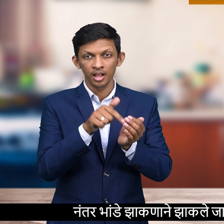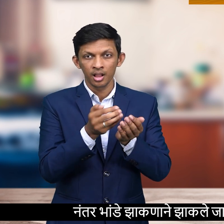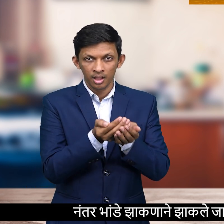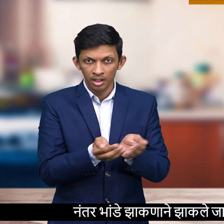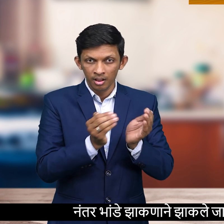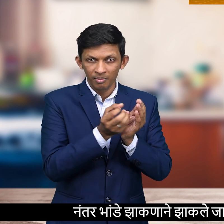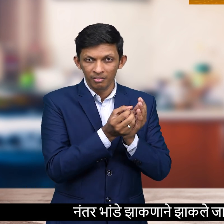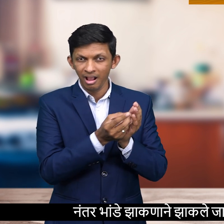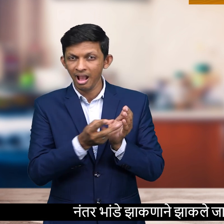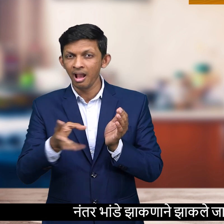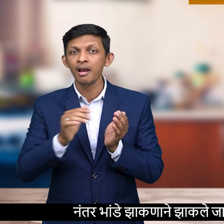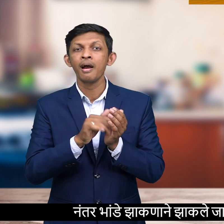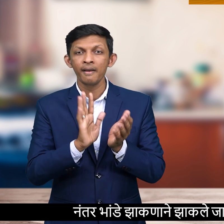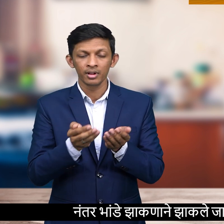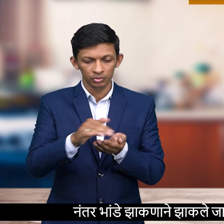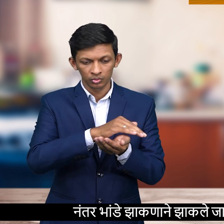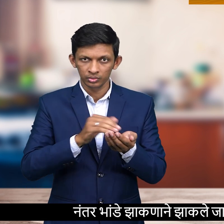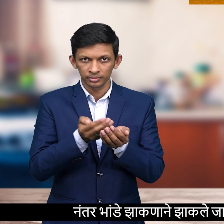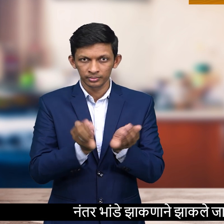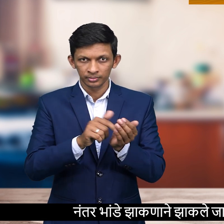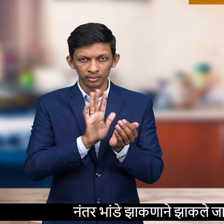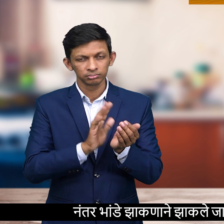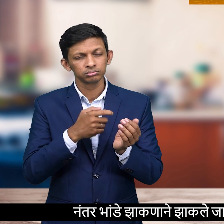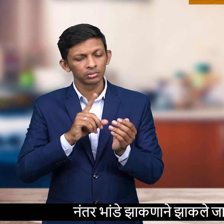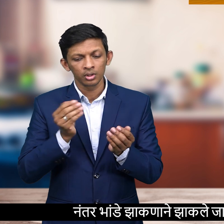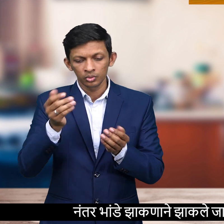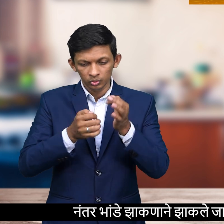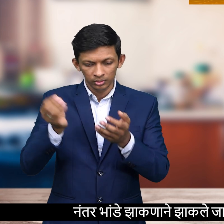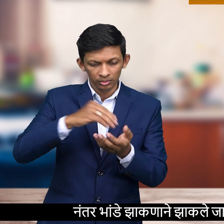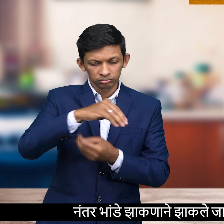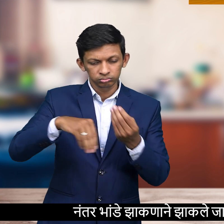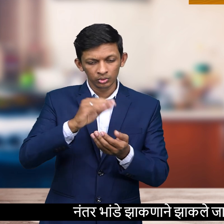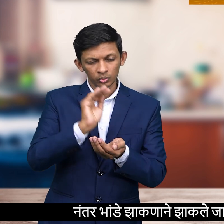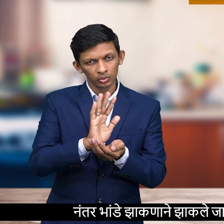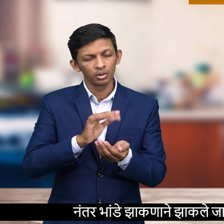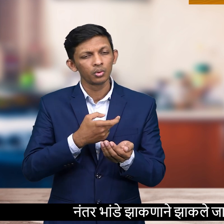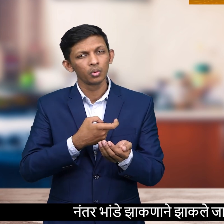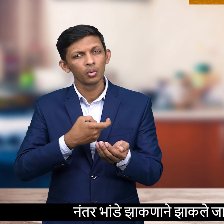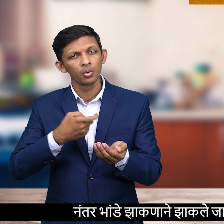नंतर भांडे झाकणाने झाकले जाते, स्थिर ठेवले जाते आणि